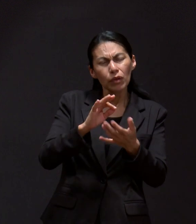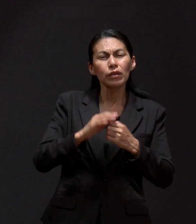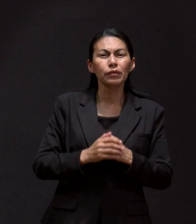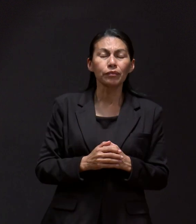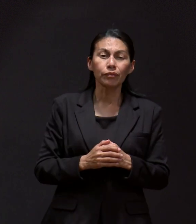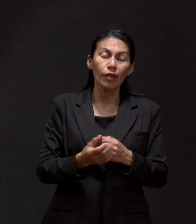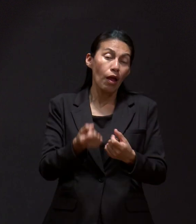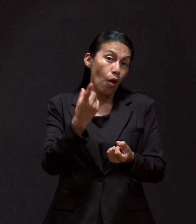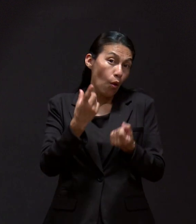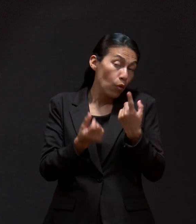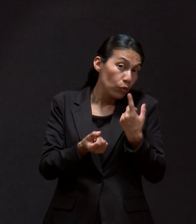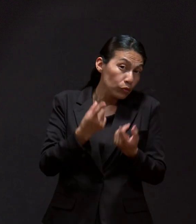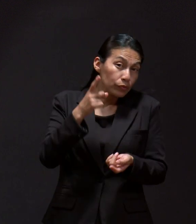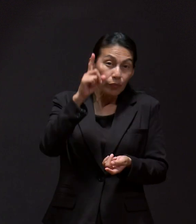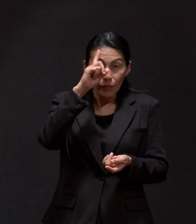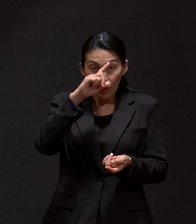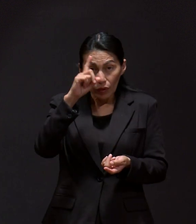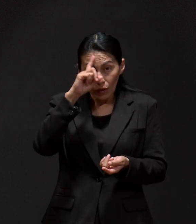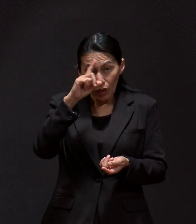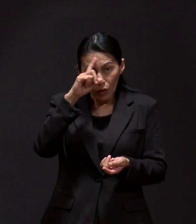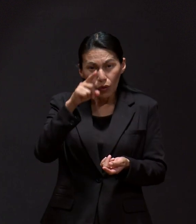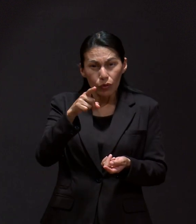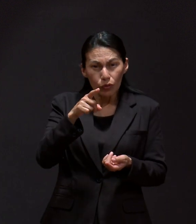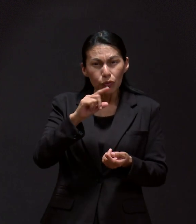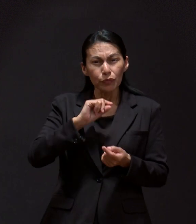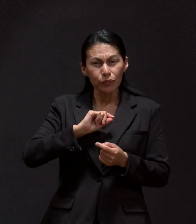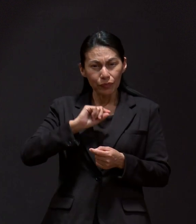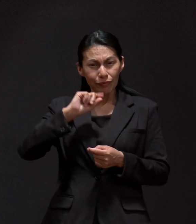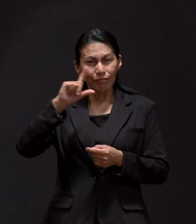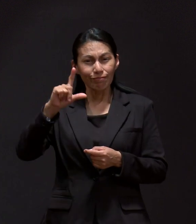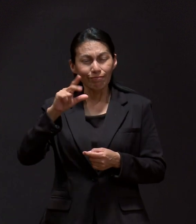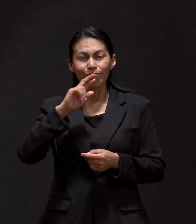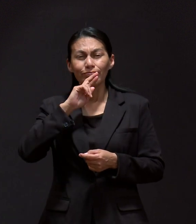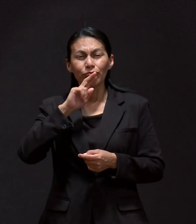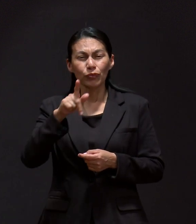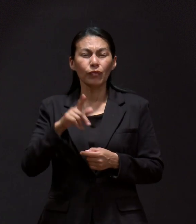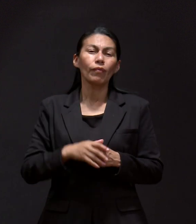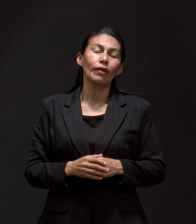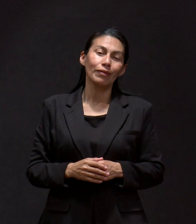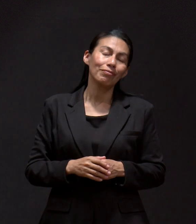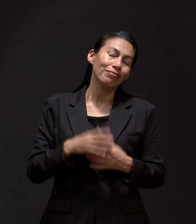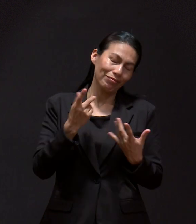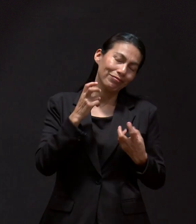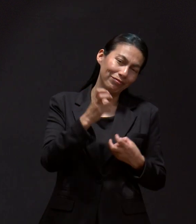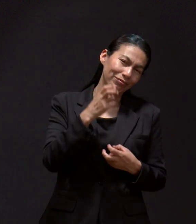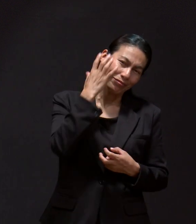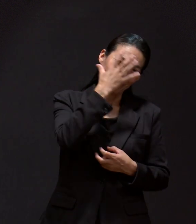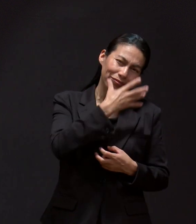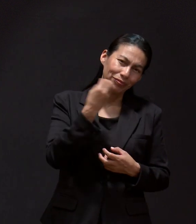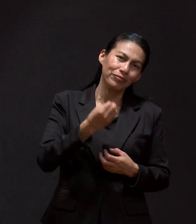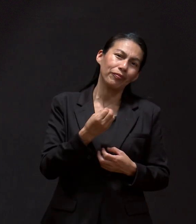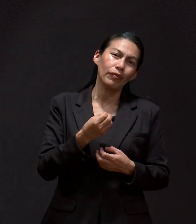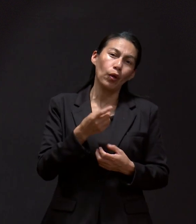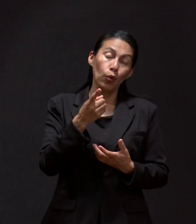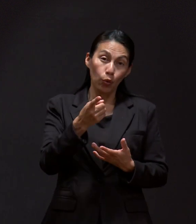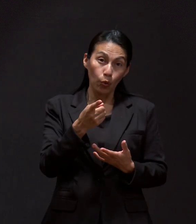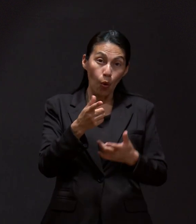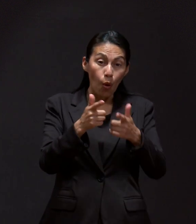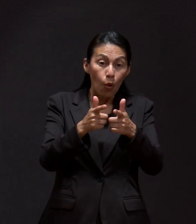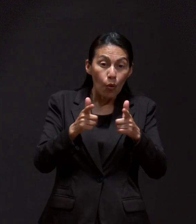ayudar te puedo dar algunas herramientas para que puedas salir adelante maravilloso